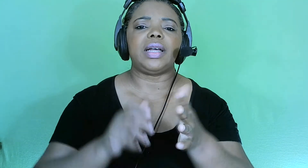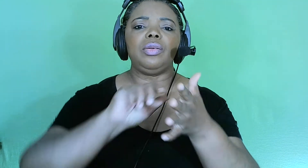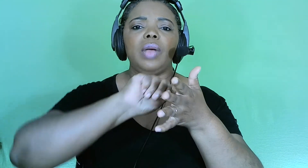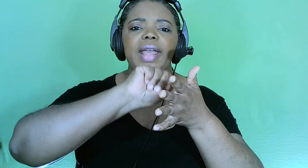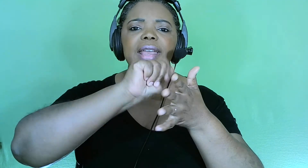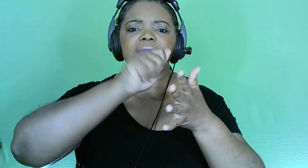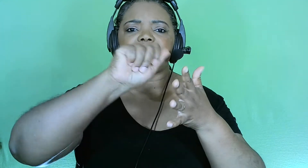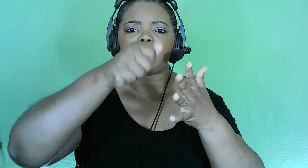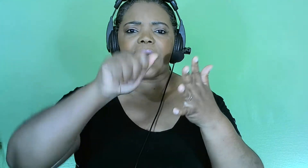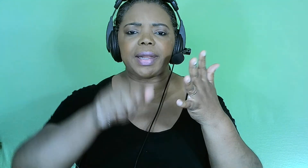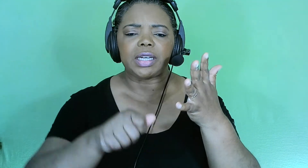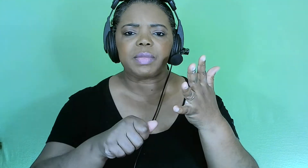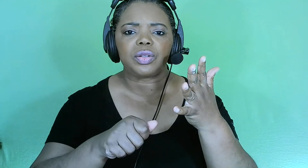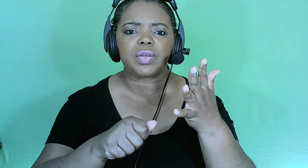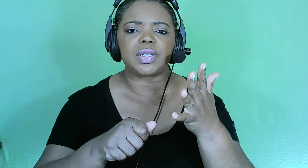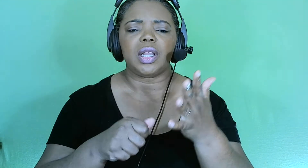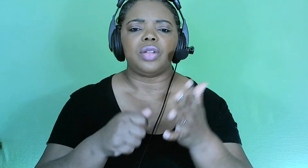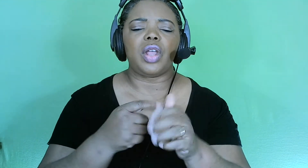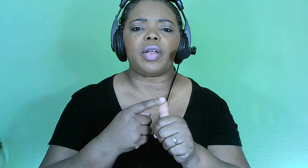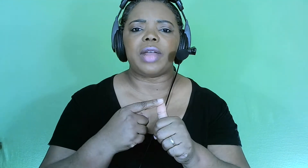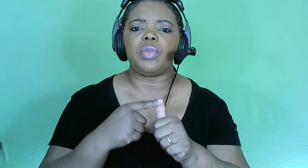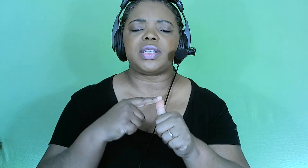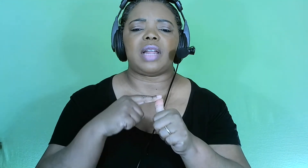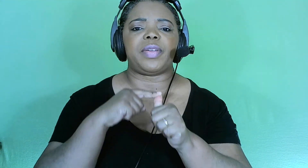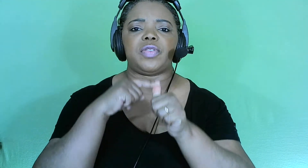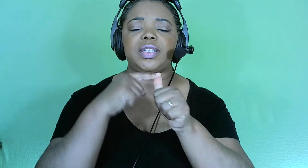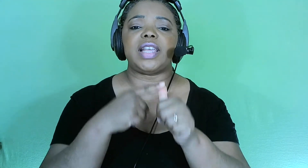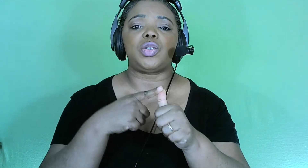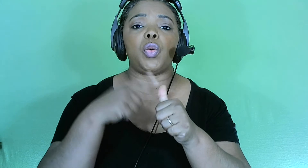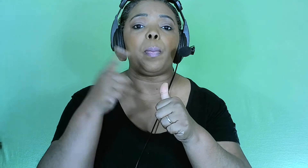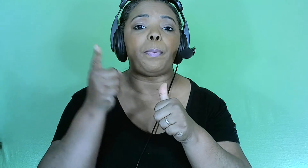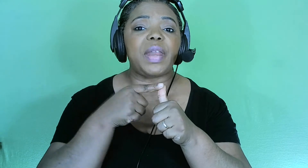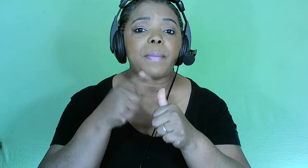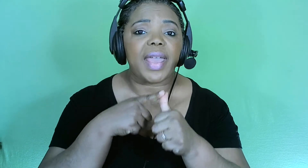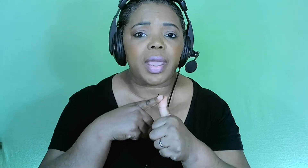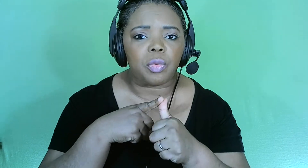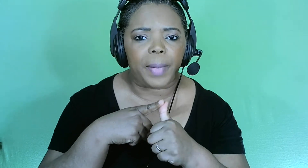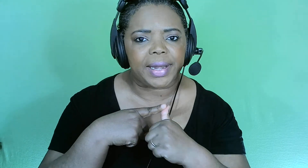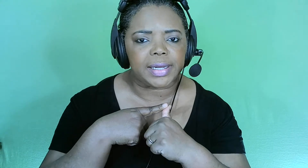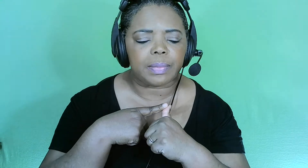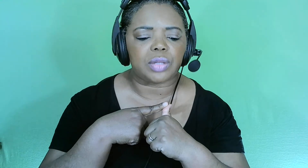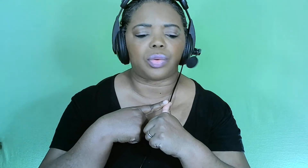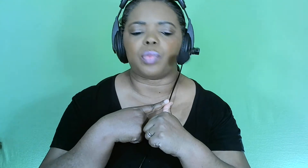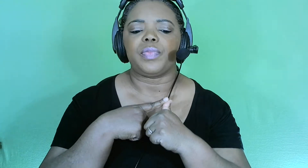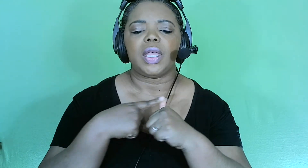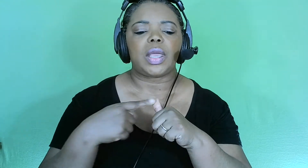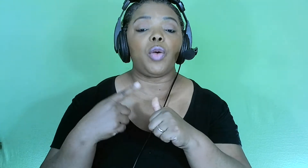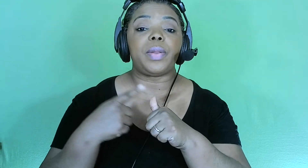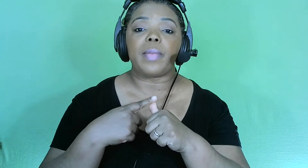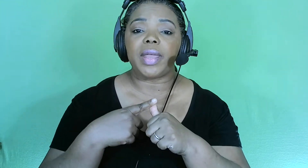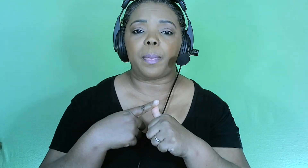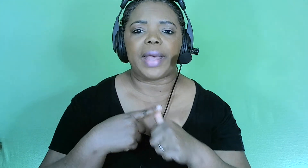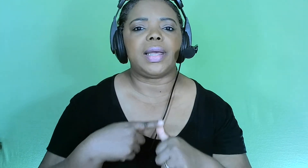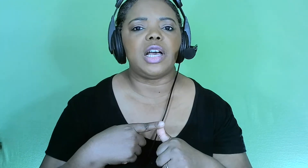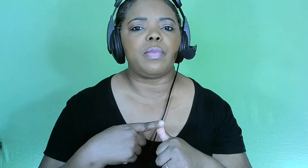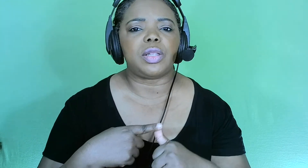então esses parâmetros eu quero mostrar para vocês o primeiro parâmetro. Que o primeiro parâmetro